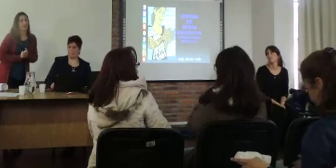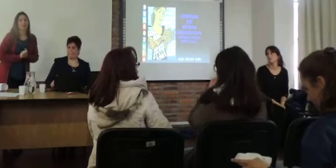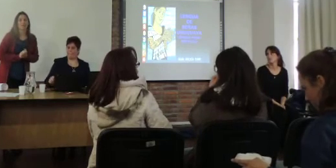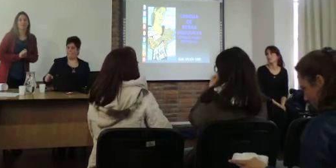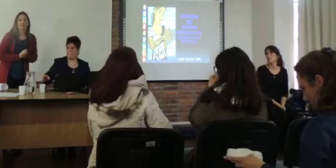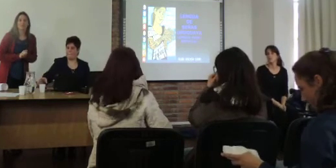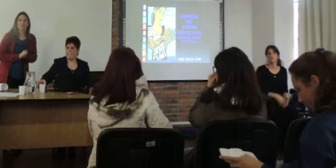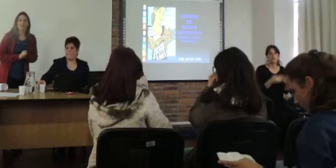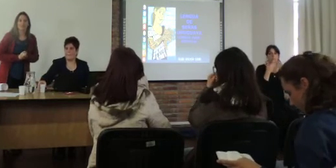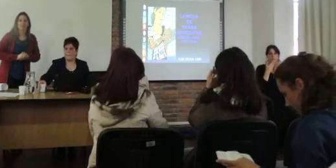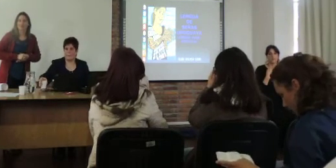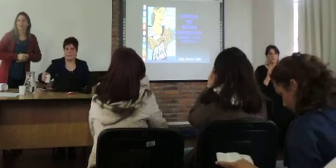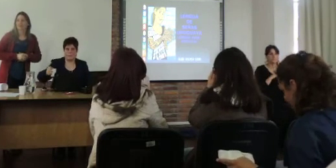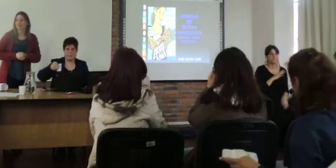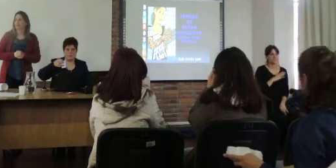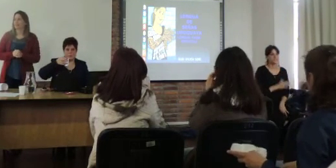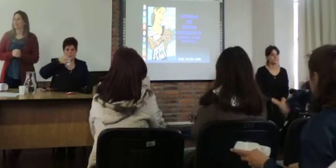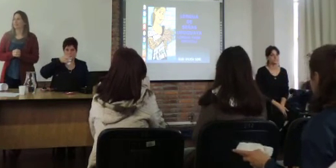Bueno, preguntas,